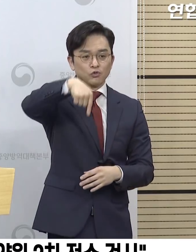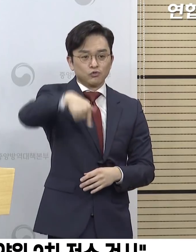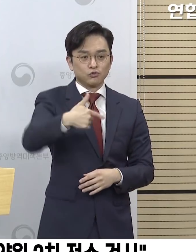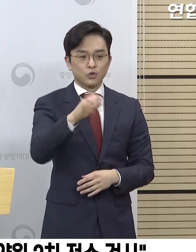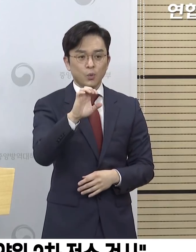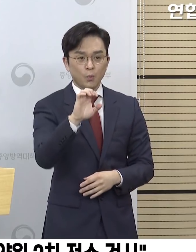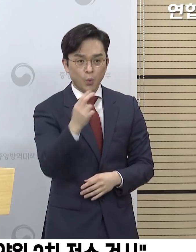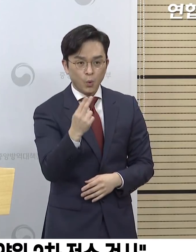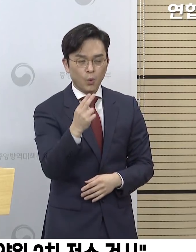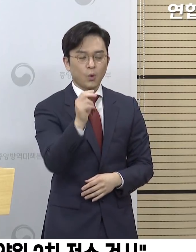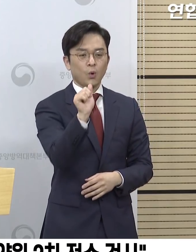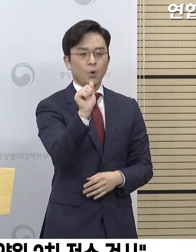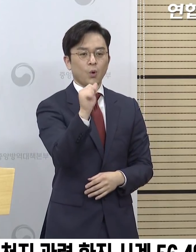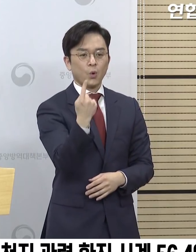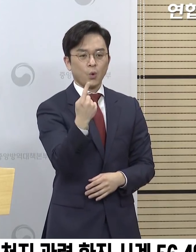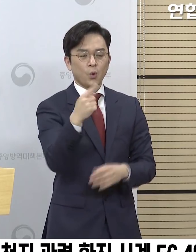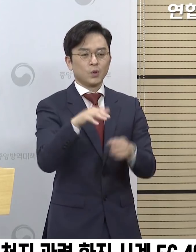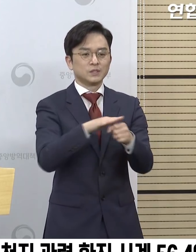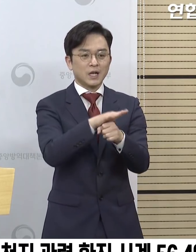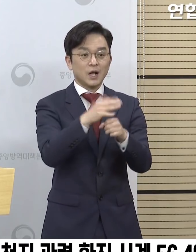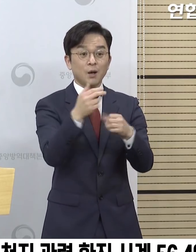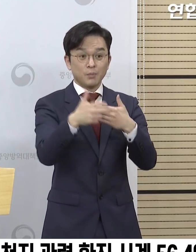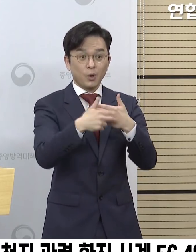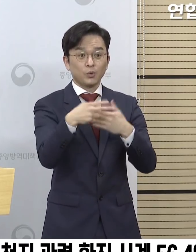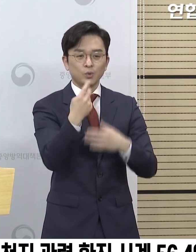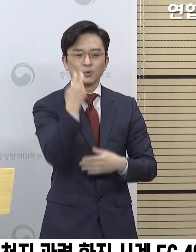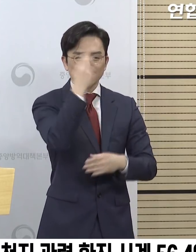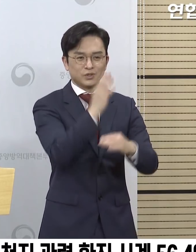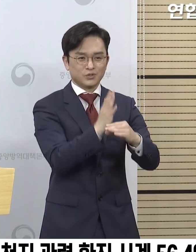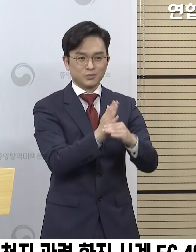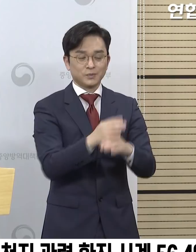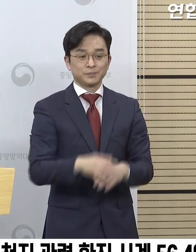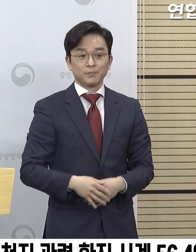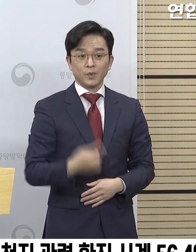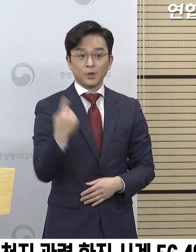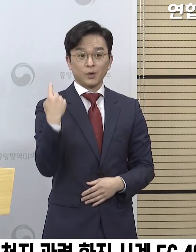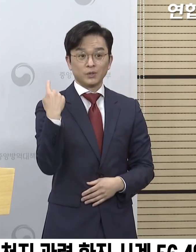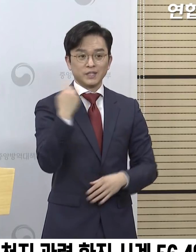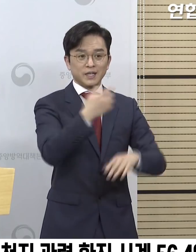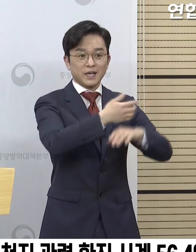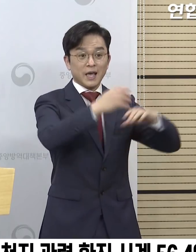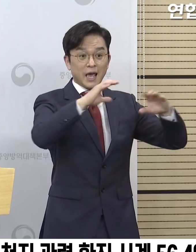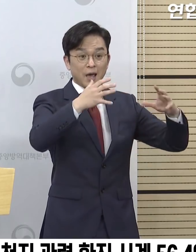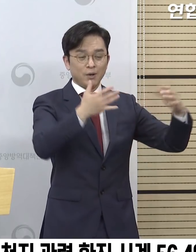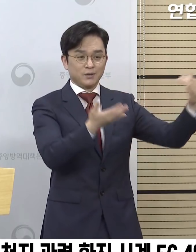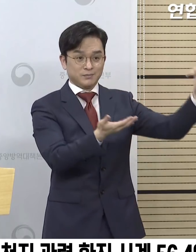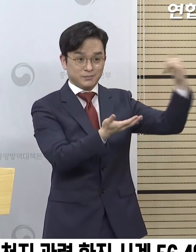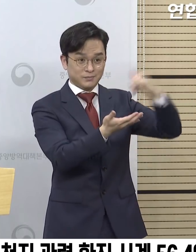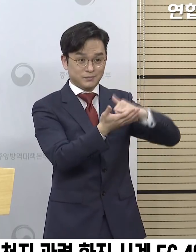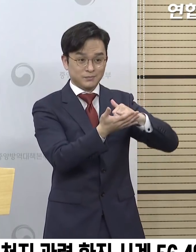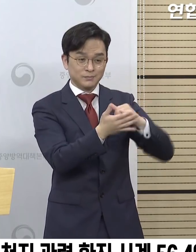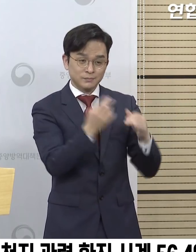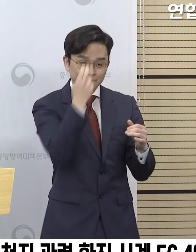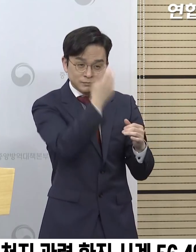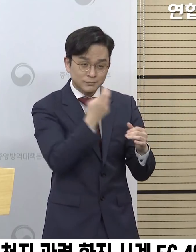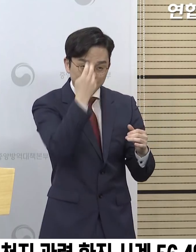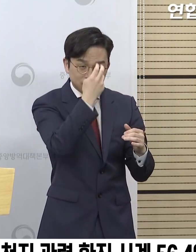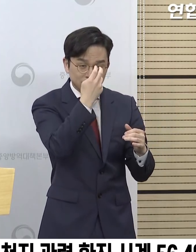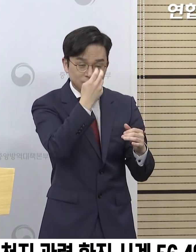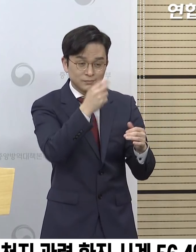조사가 진행 중에 있습니다. 어제는 해외 유입 그 사례 중에서 검역 단계에서 확인된